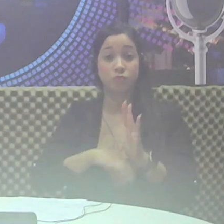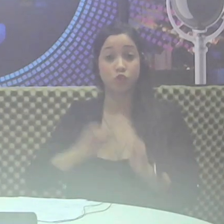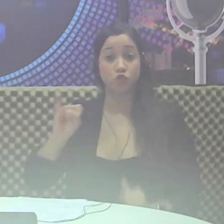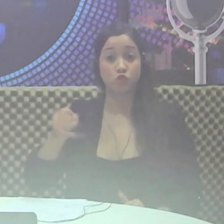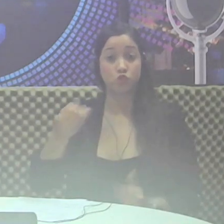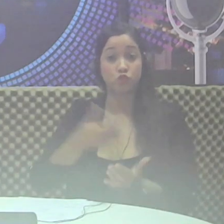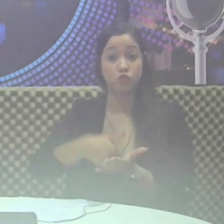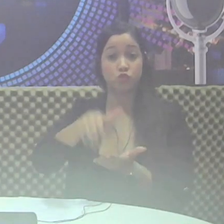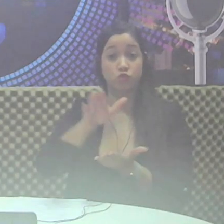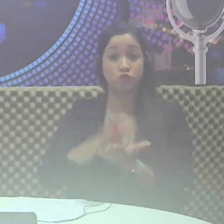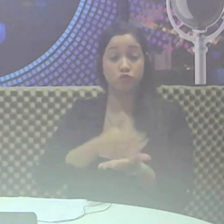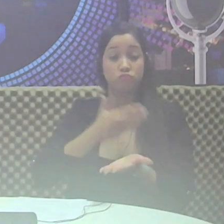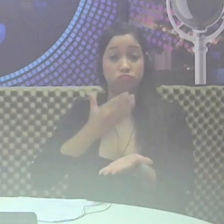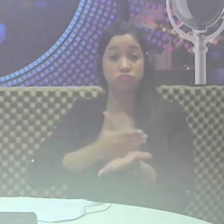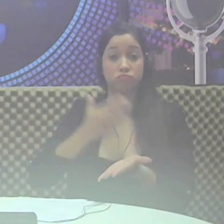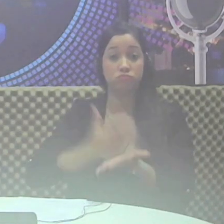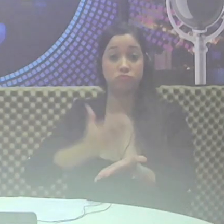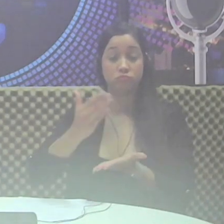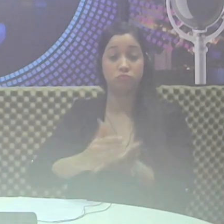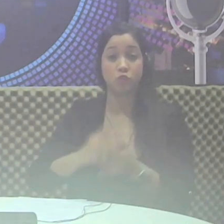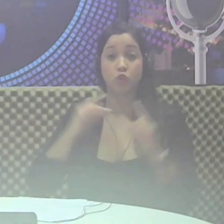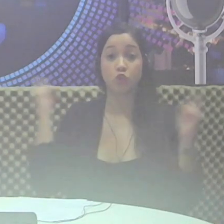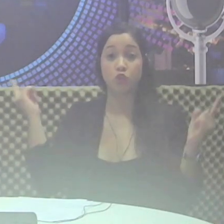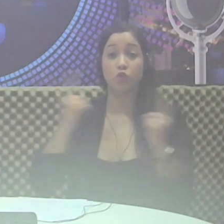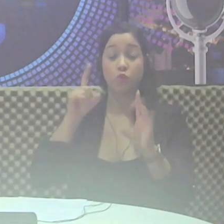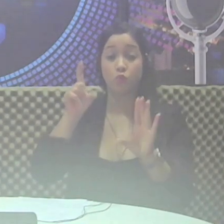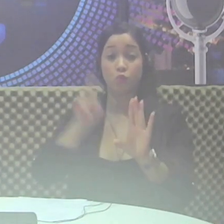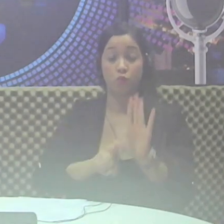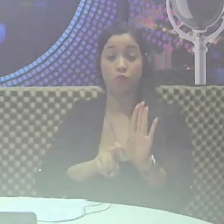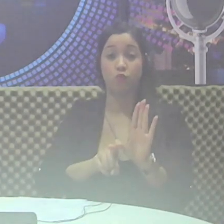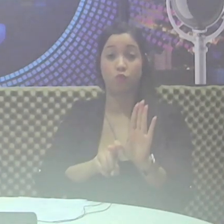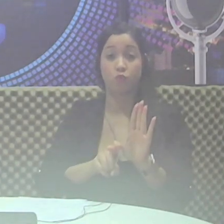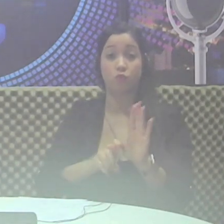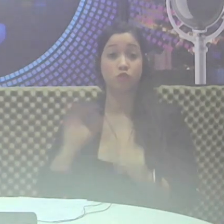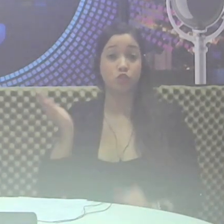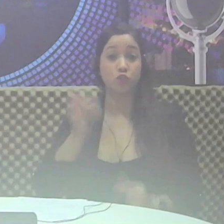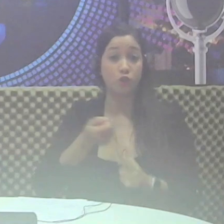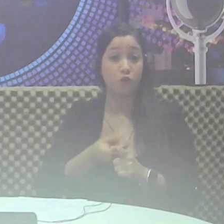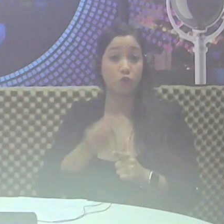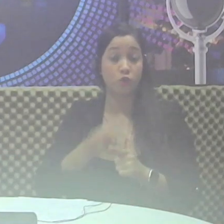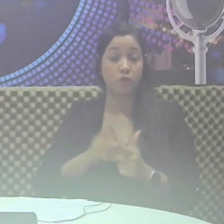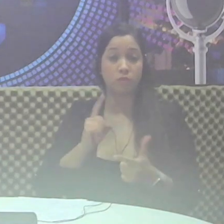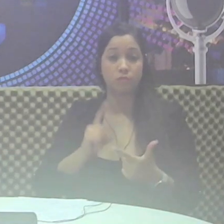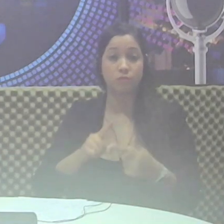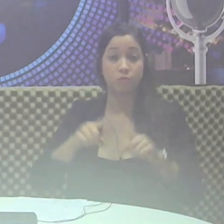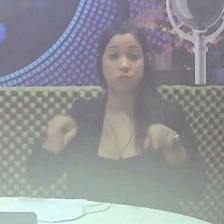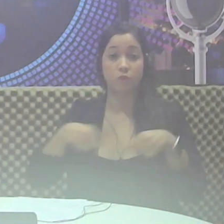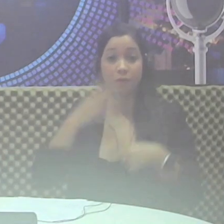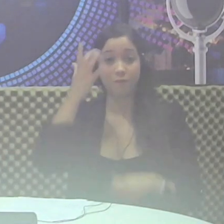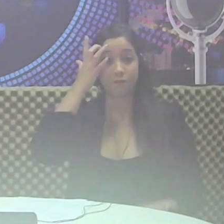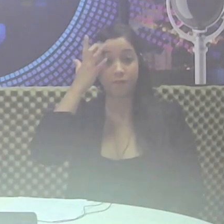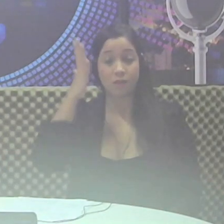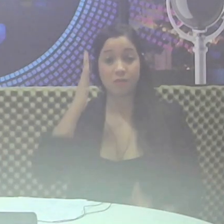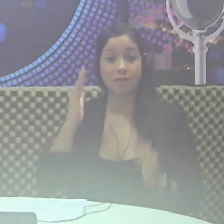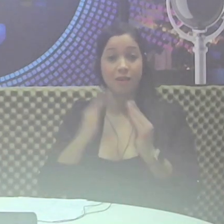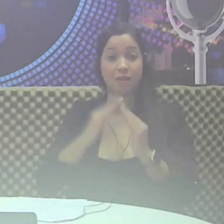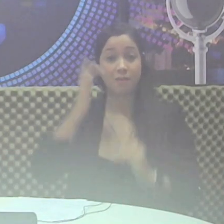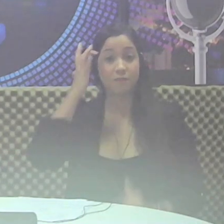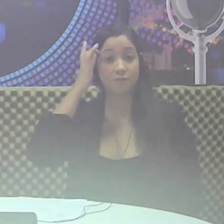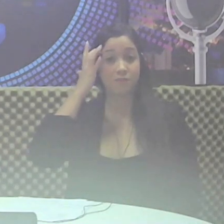e multas das parcelas de todas as dívidas do Tchau Aluguel, Lote Fácil, Casa